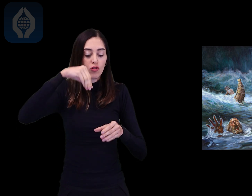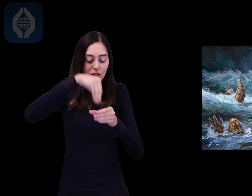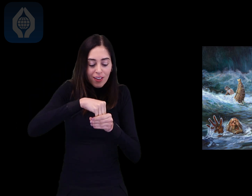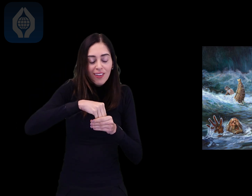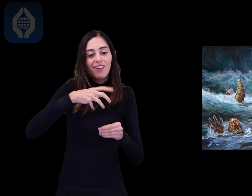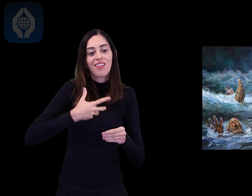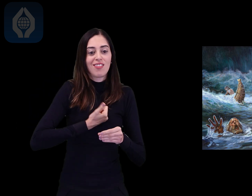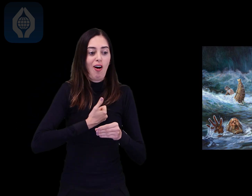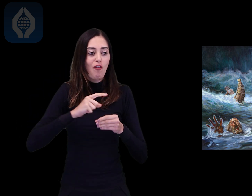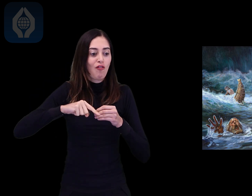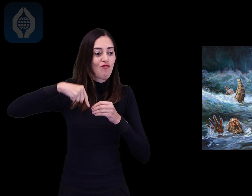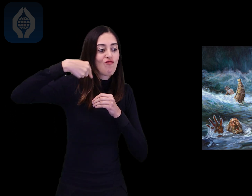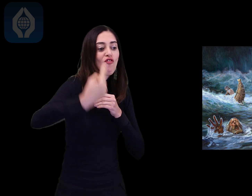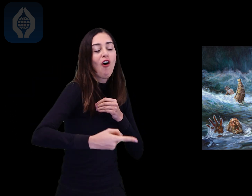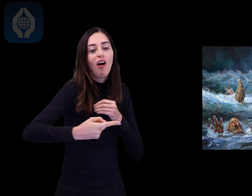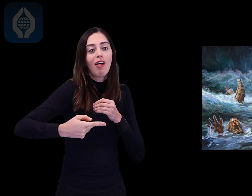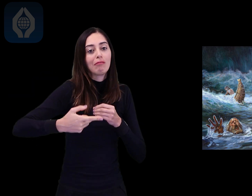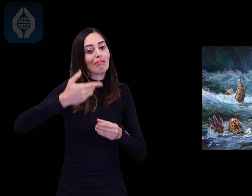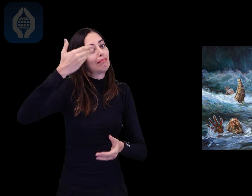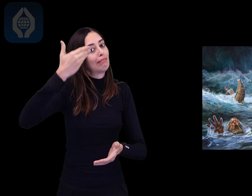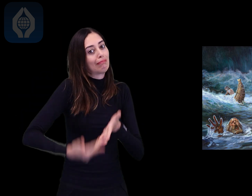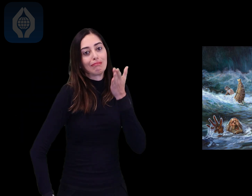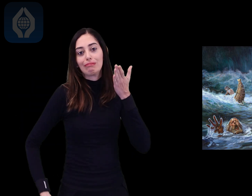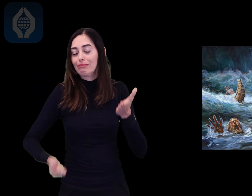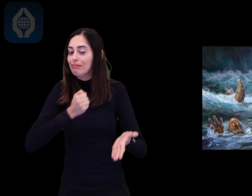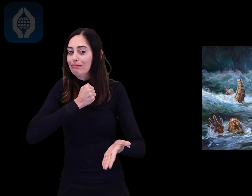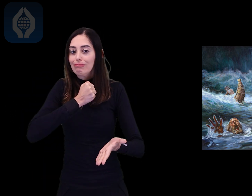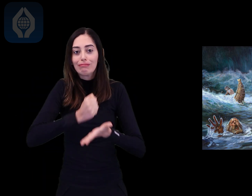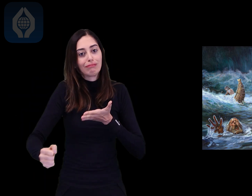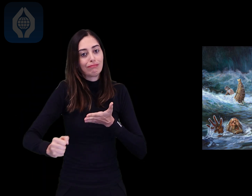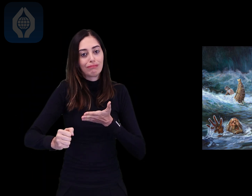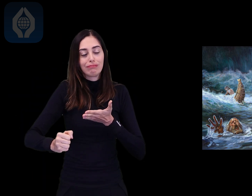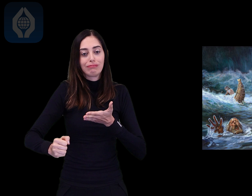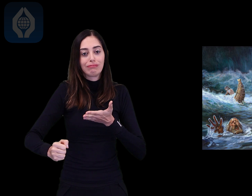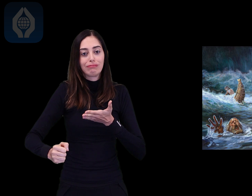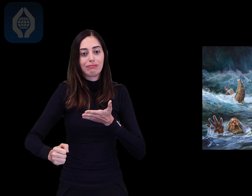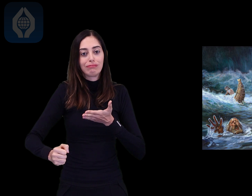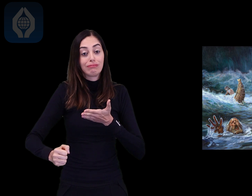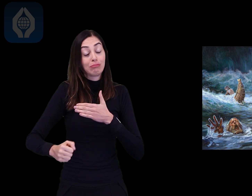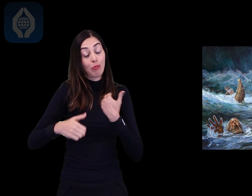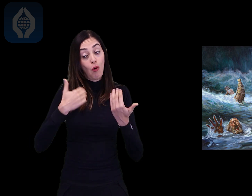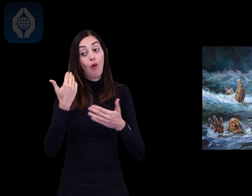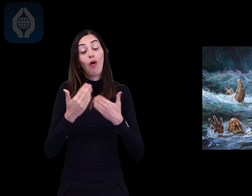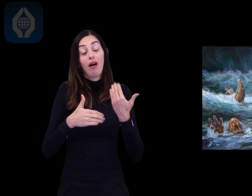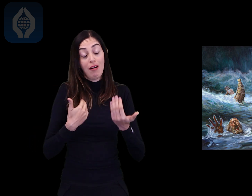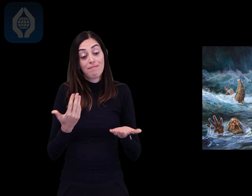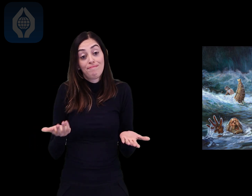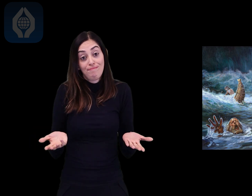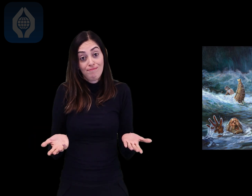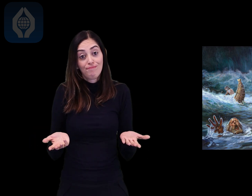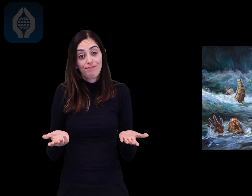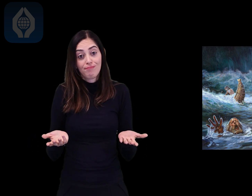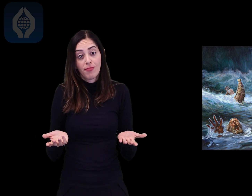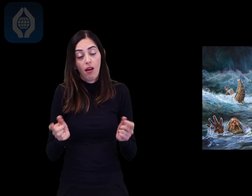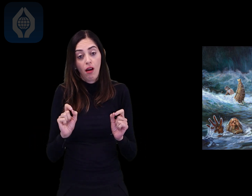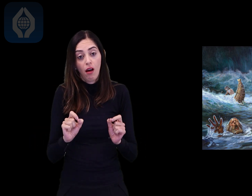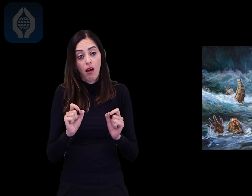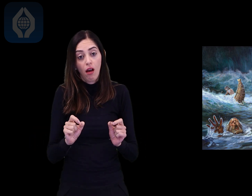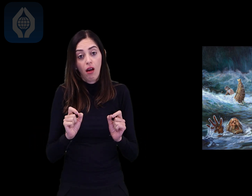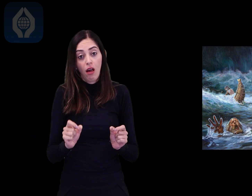salvo porque tinham sido o próprio Deus quem fechara a porta. Os que estavam fora da arca agora não tinham como escapar da ira